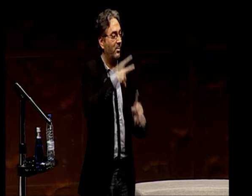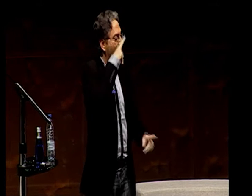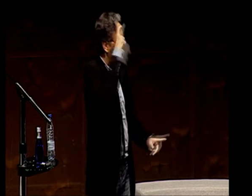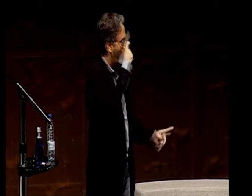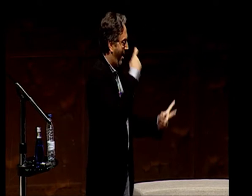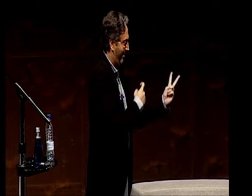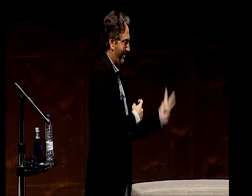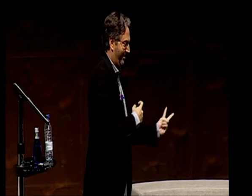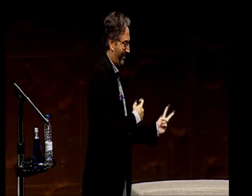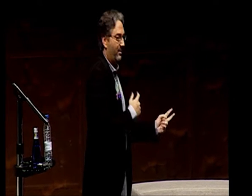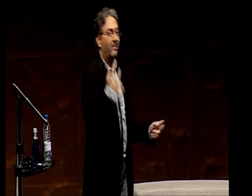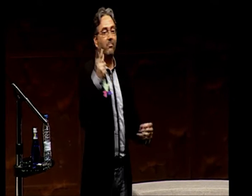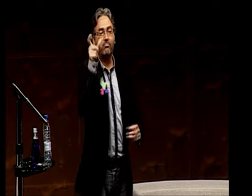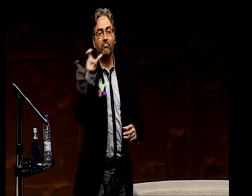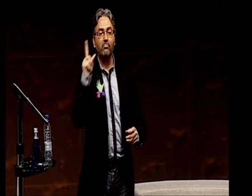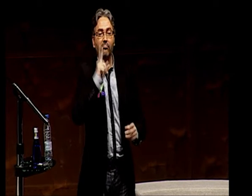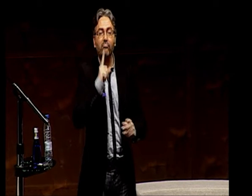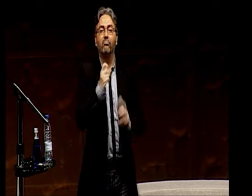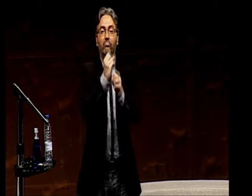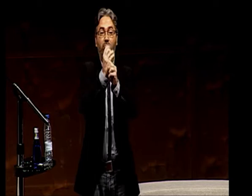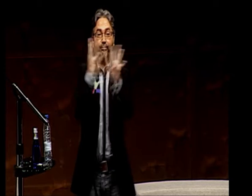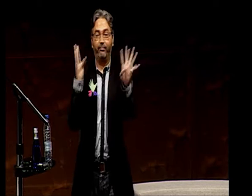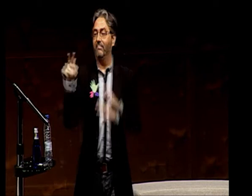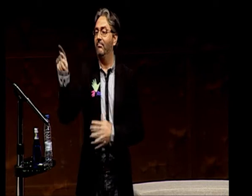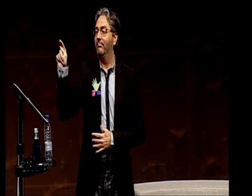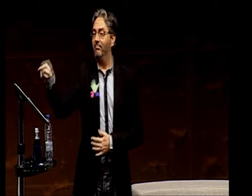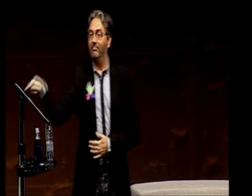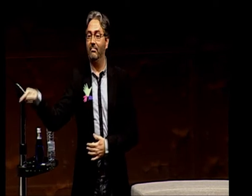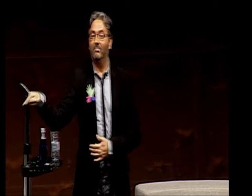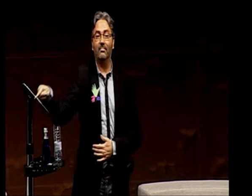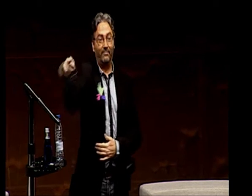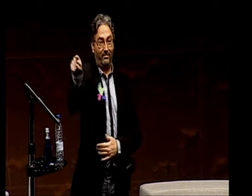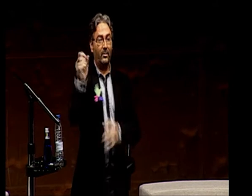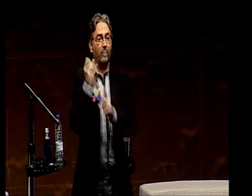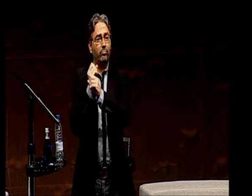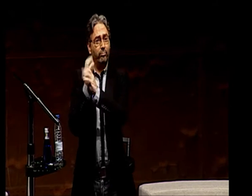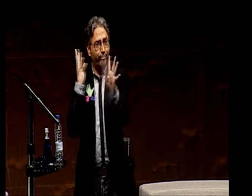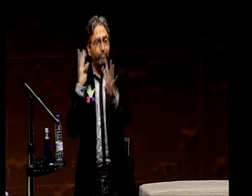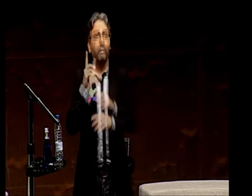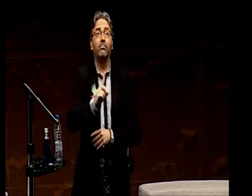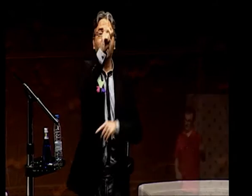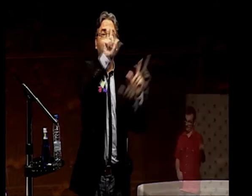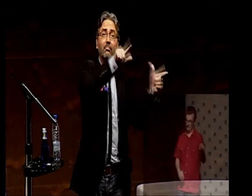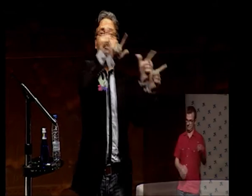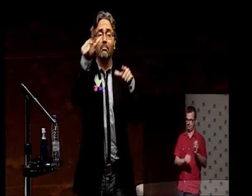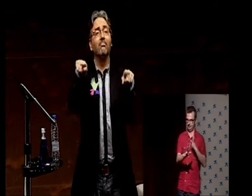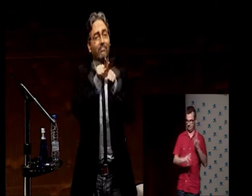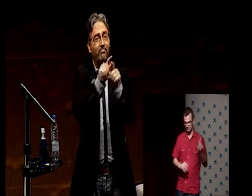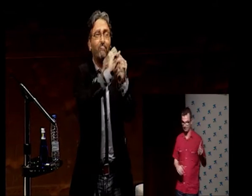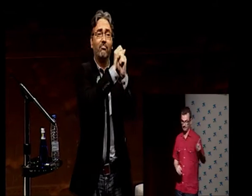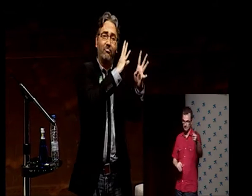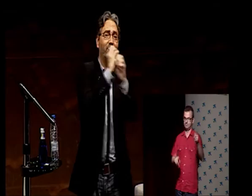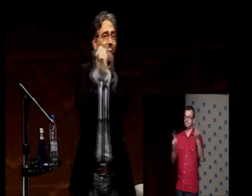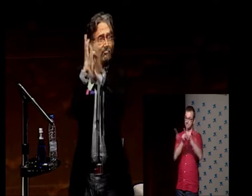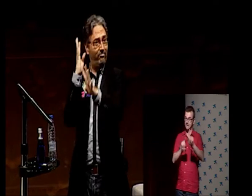invitar a que suba a Bosco junto con Murray las personas que van a recibir las preguntas por parte